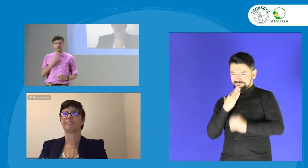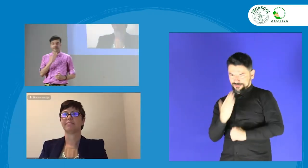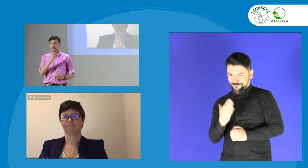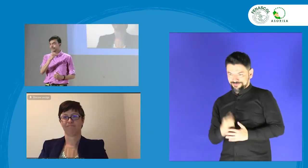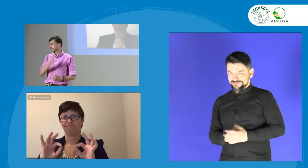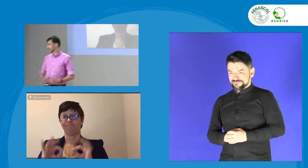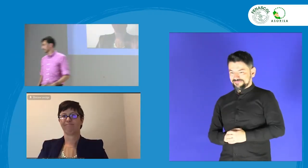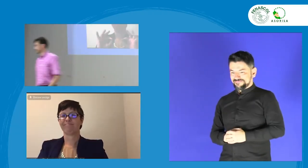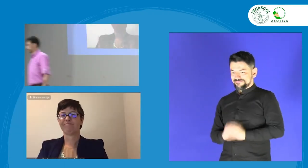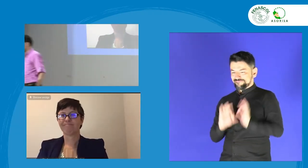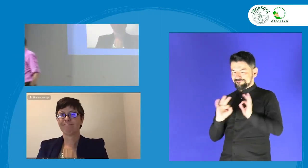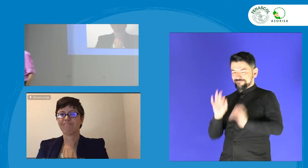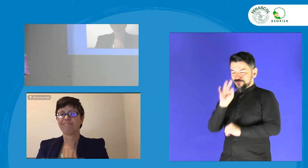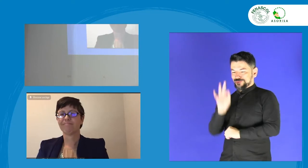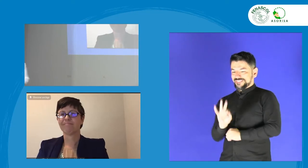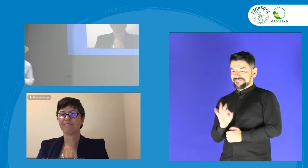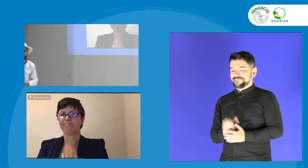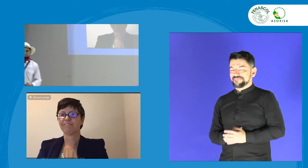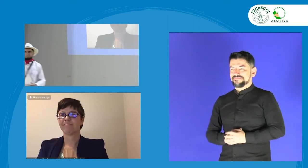Perfecto, muchas gracias por tu respuesta.